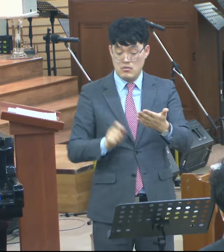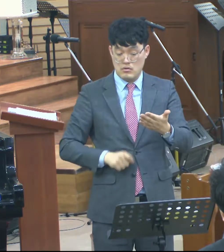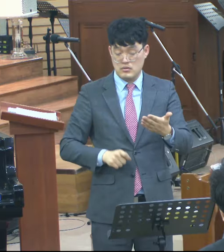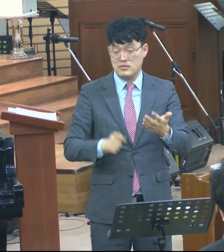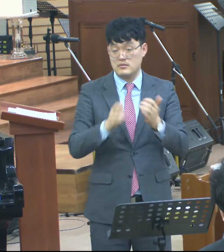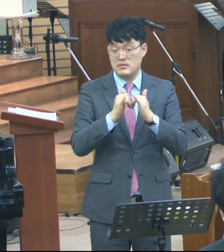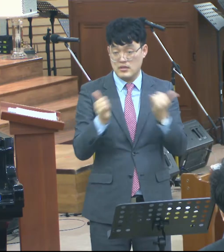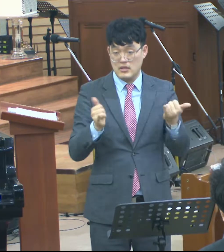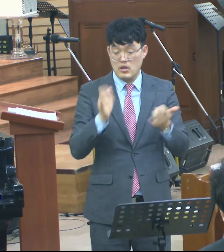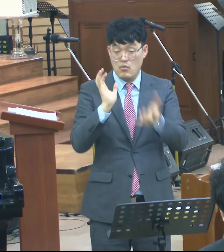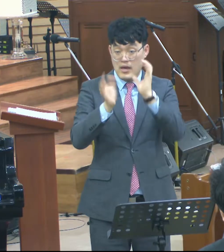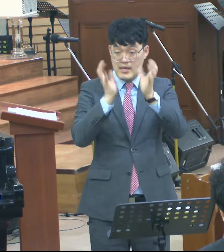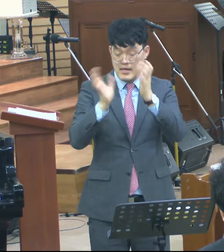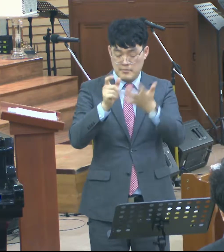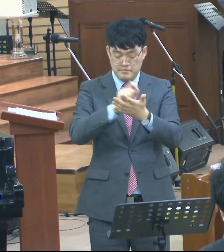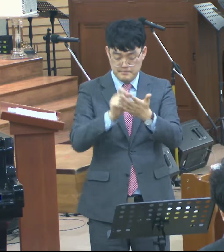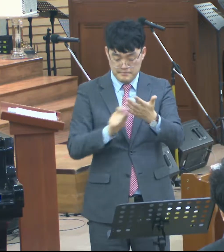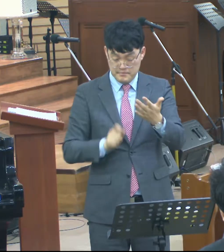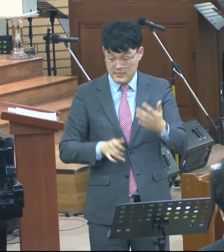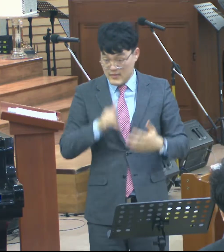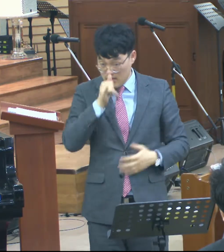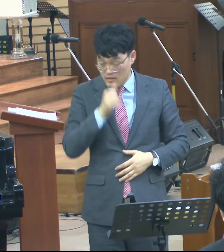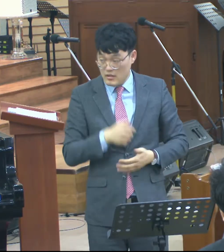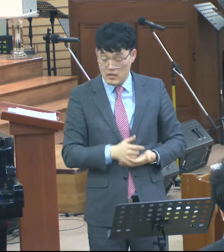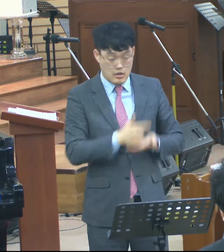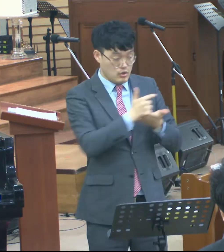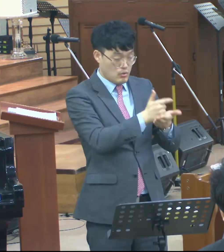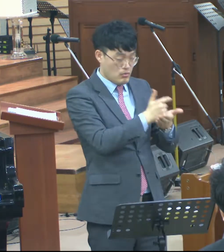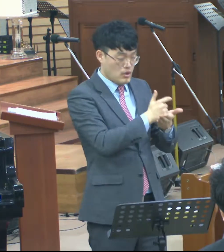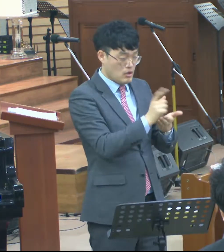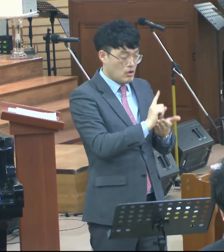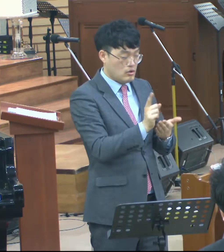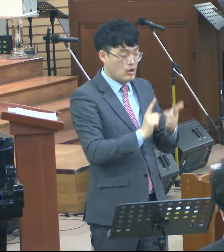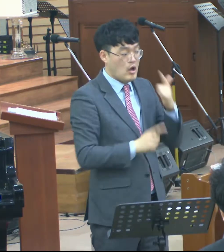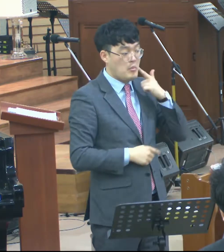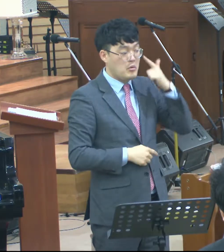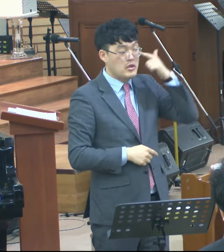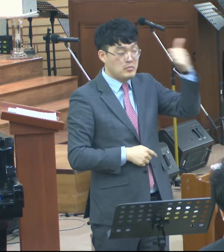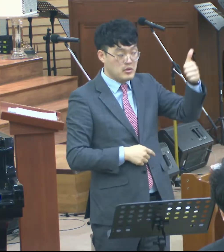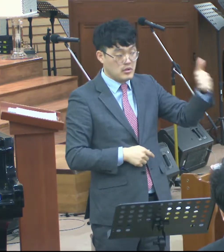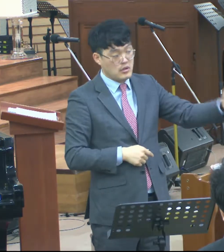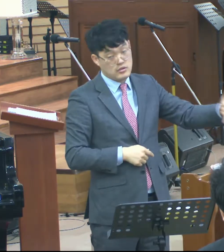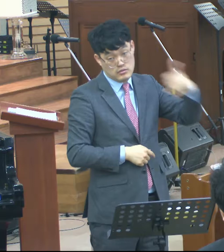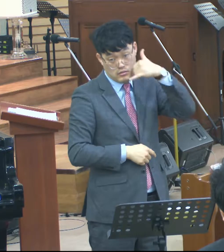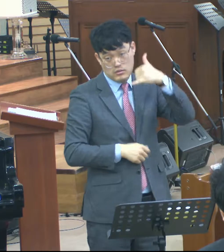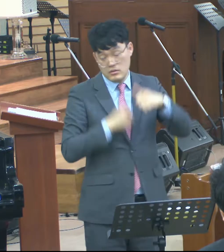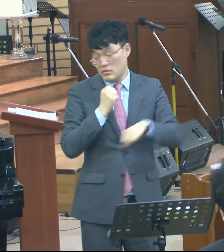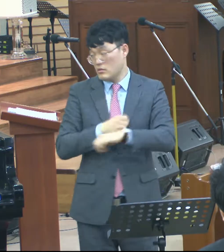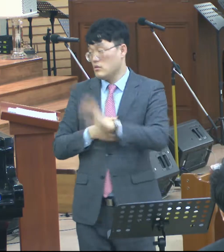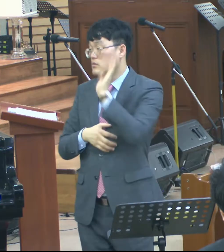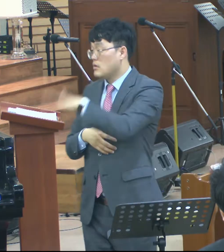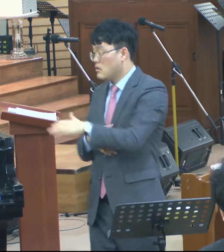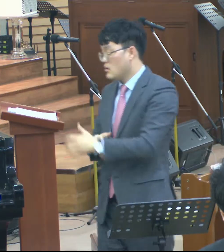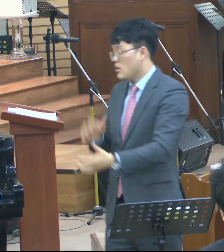노회에서 아주 영향력 있는 목사님이 저한테 전화를 해서 회의하지도 않은 내용을 적으라고 저한테 압력을